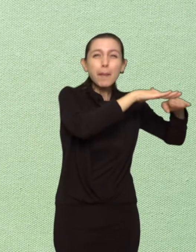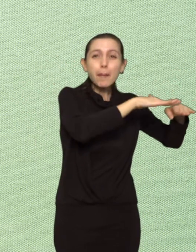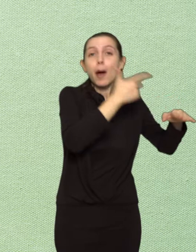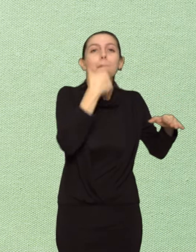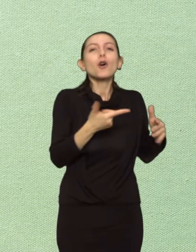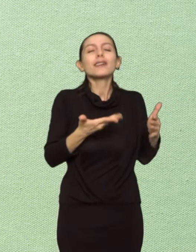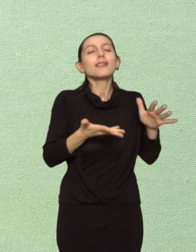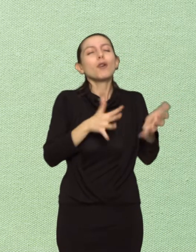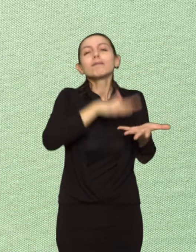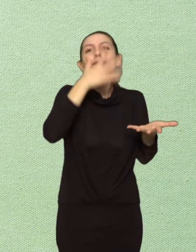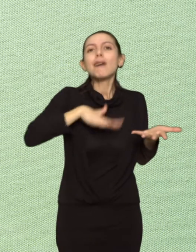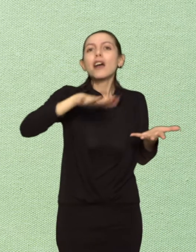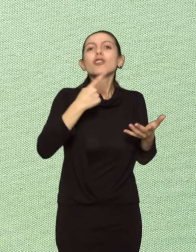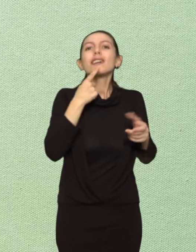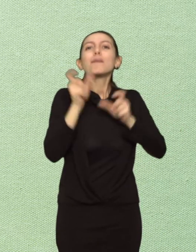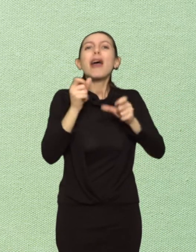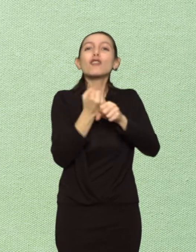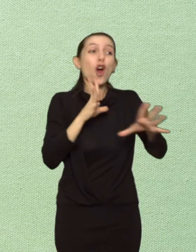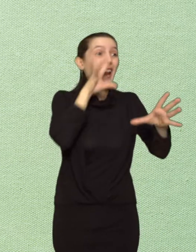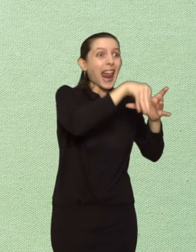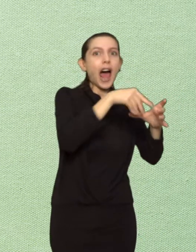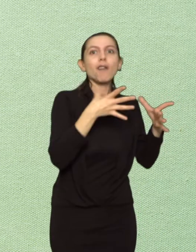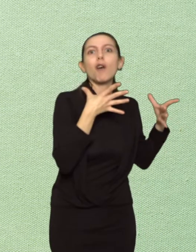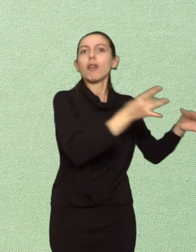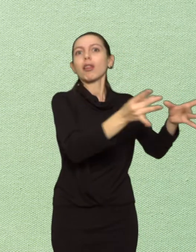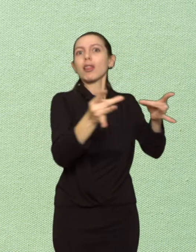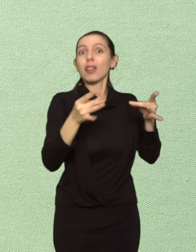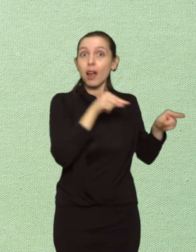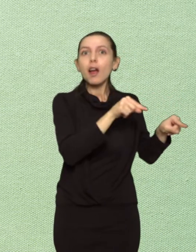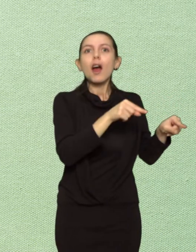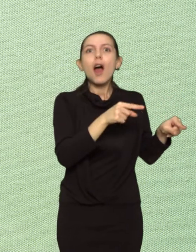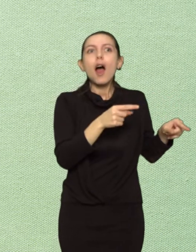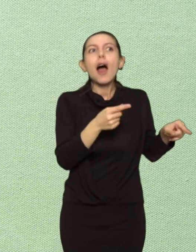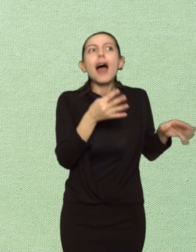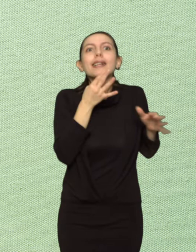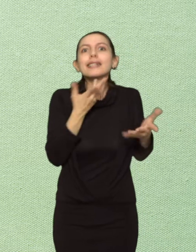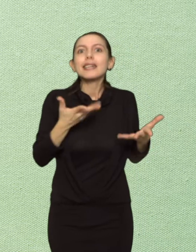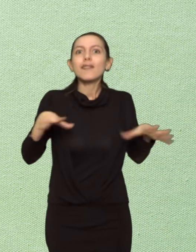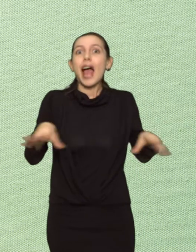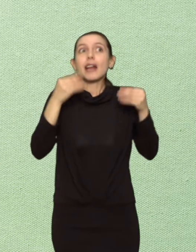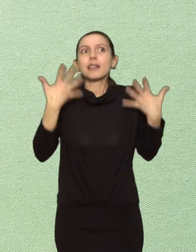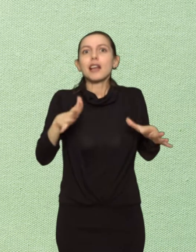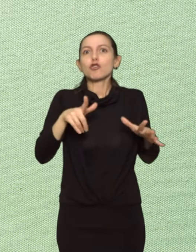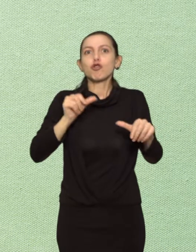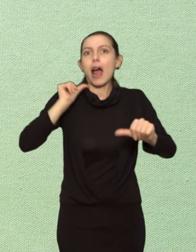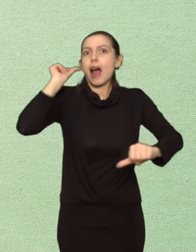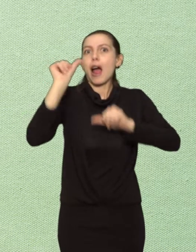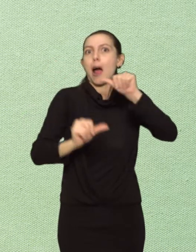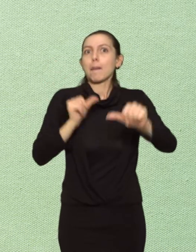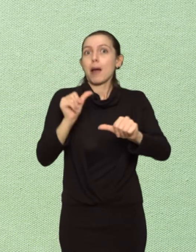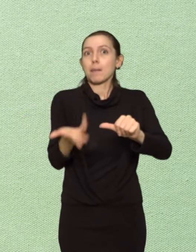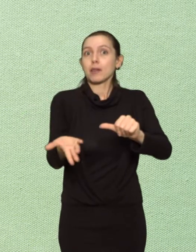diciamo, infettati dalle persone che vi lavoravano, vediamo che è un cambiamento sostanziale. Ogni volta che